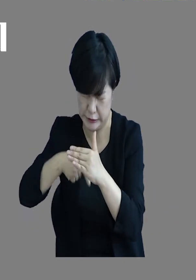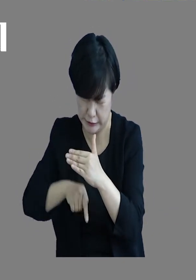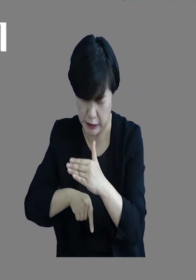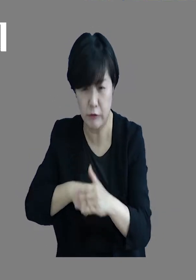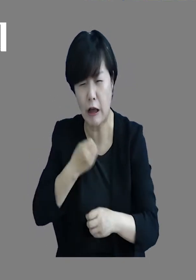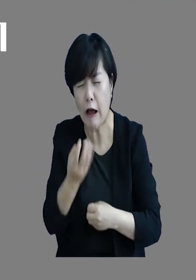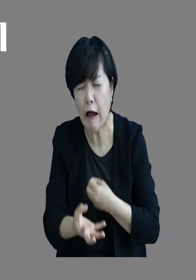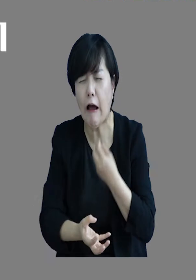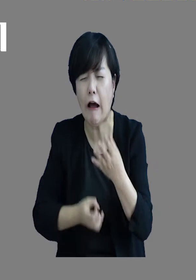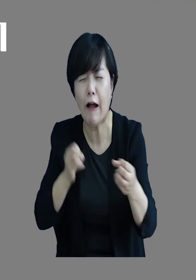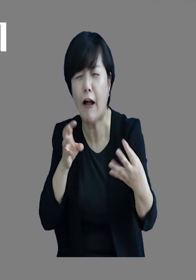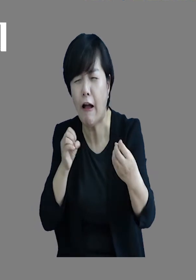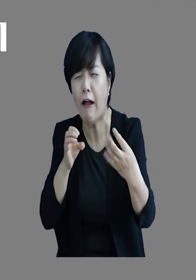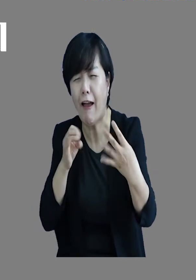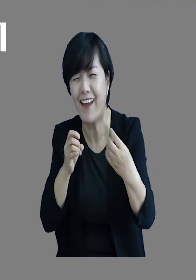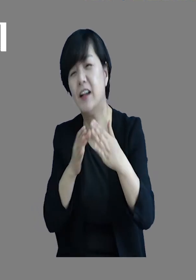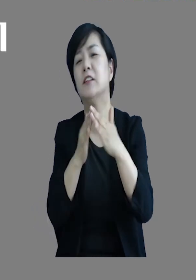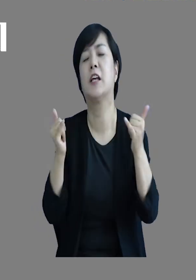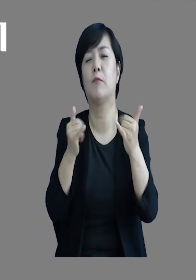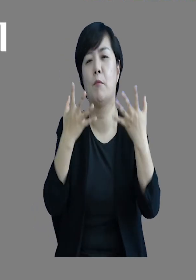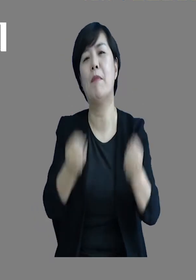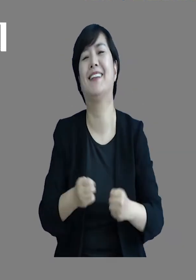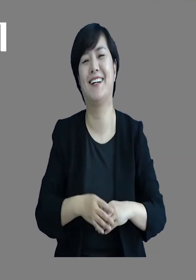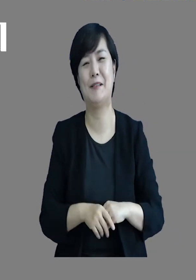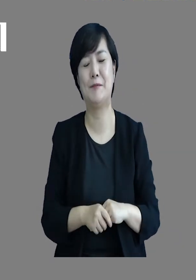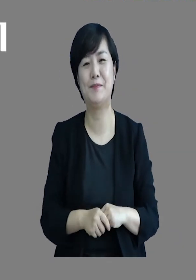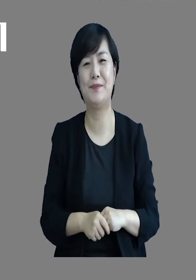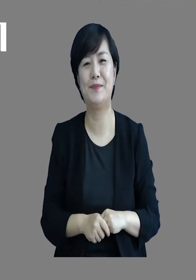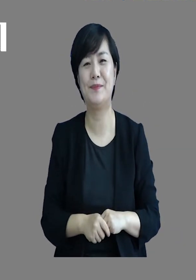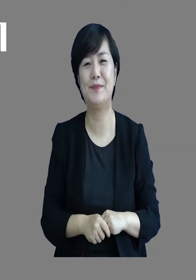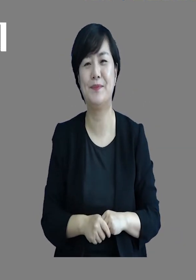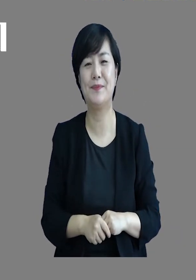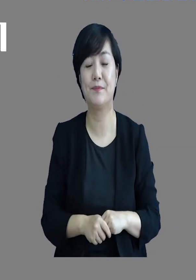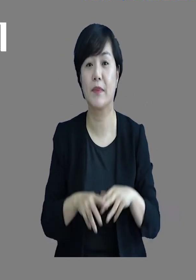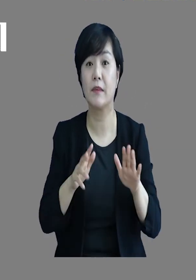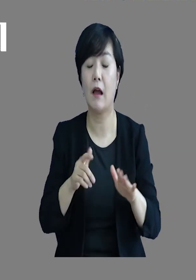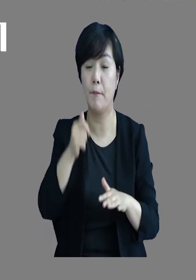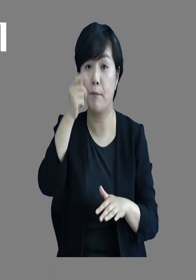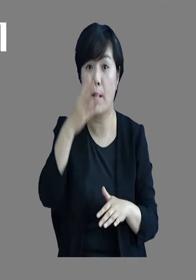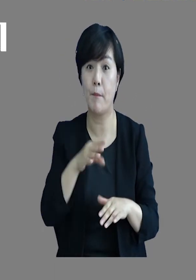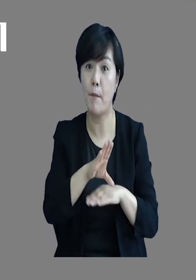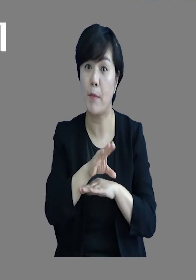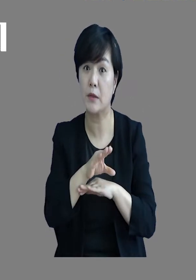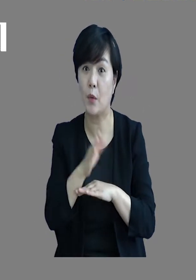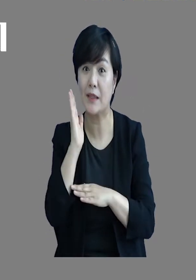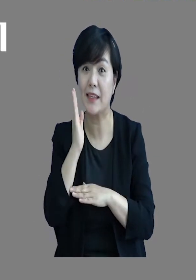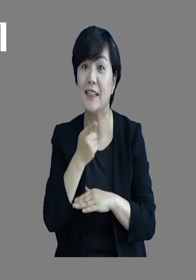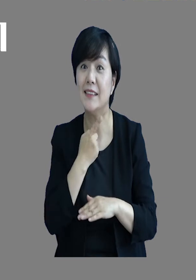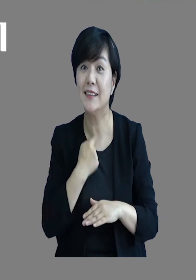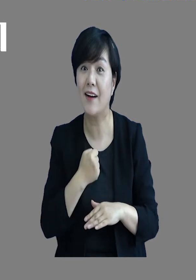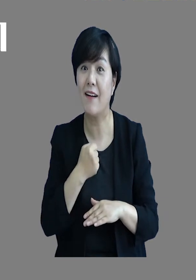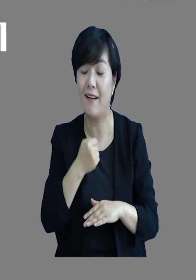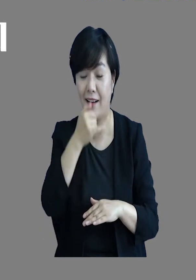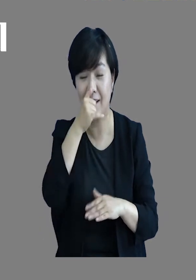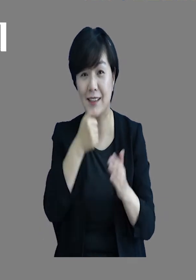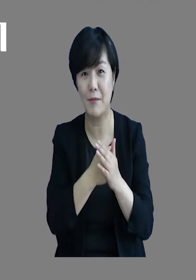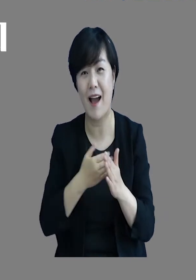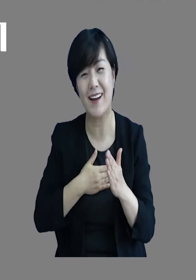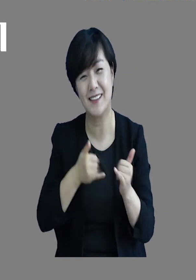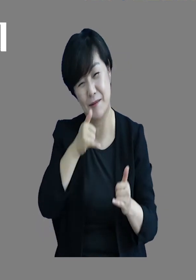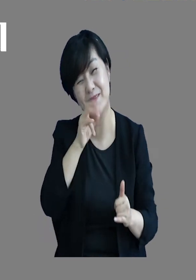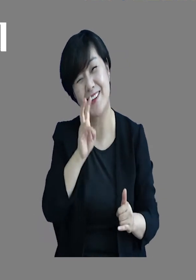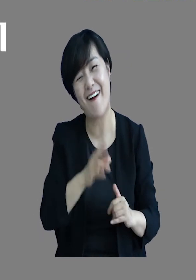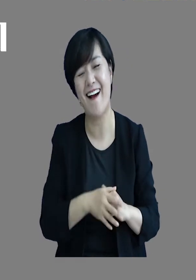것까지 다 이제 얘기를 하시는 분도 많이 계세요. 제가 몇 번 방송에서 말씀드리기도 해서 뭐 아는